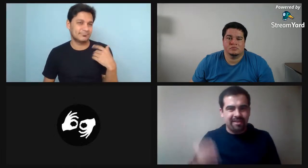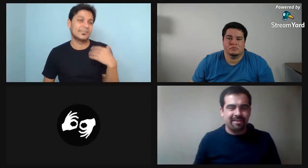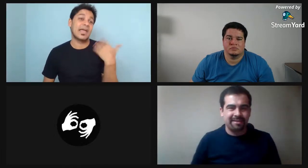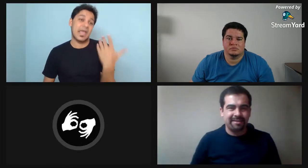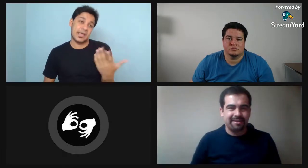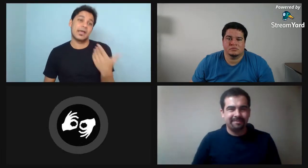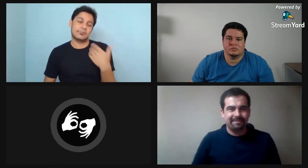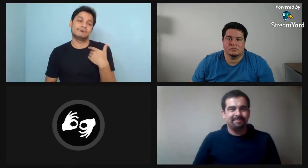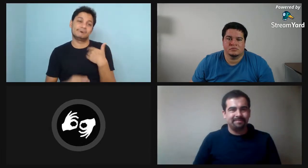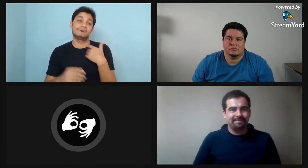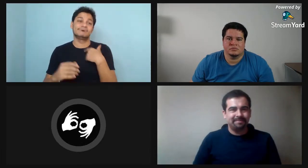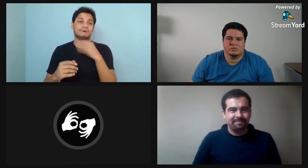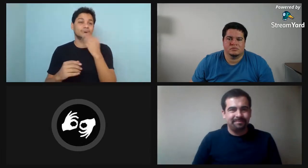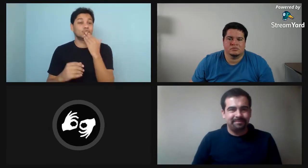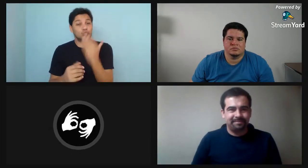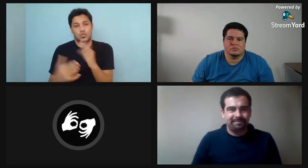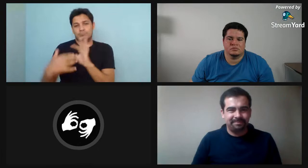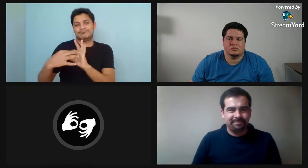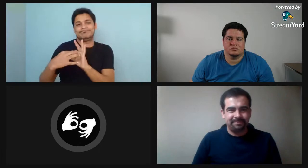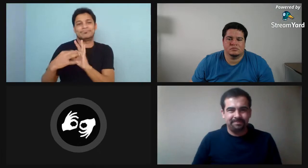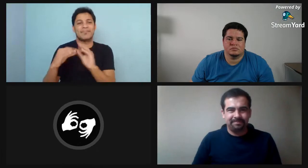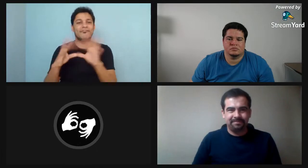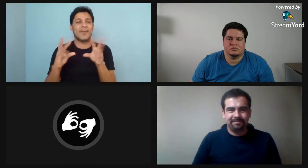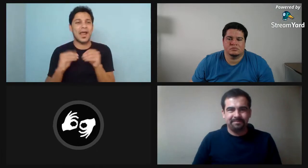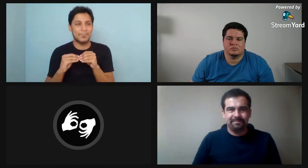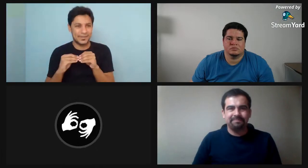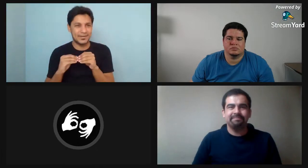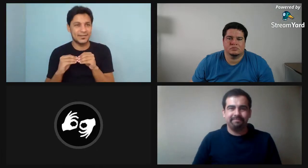Yo nunca me voy a olvidar de eso, de cómo él estaba allí en la escuela.